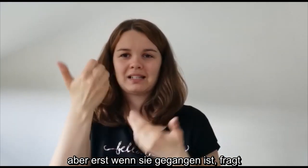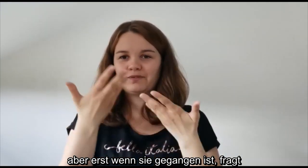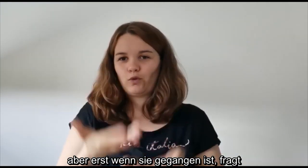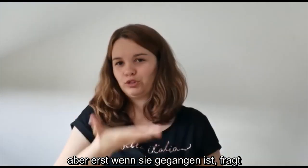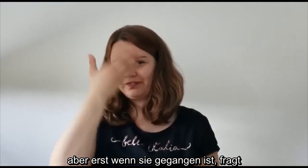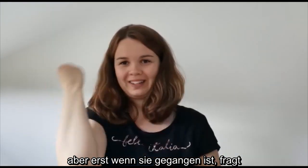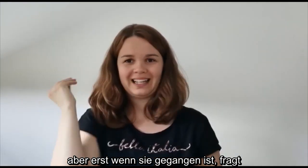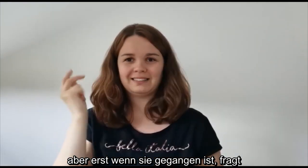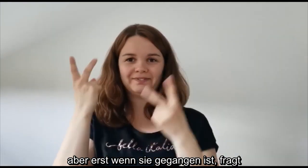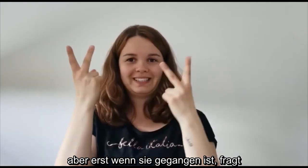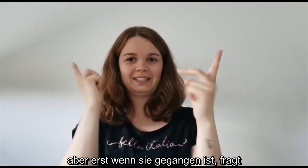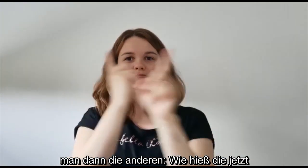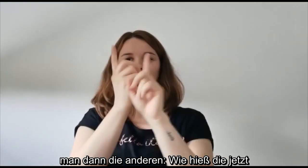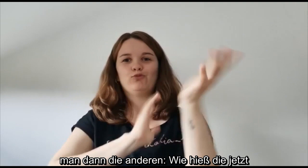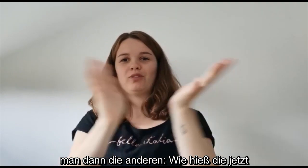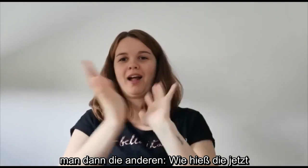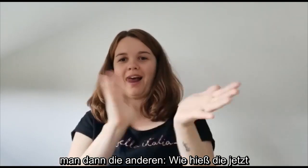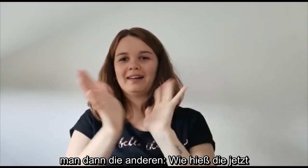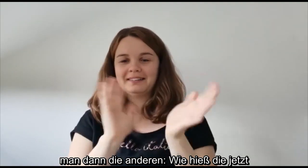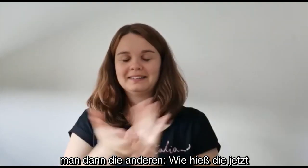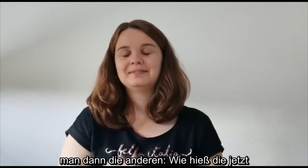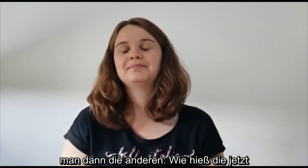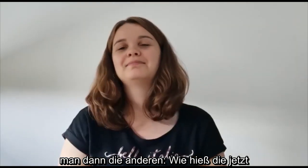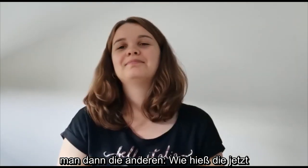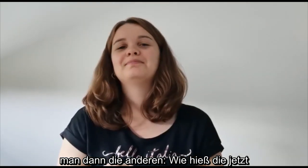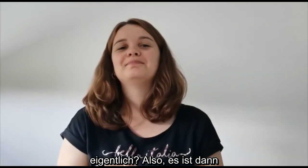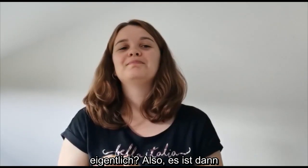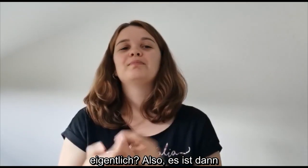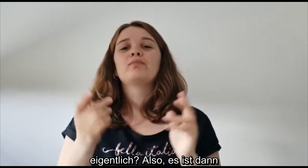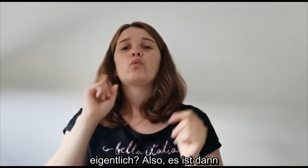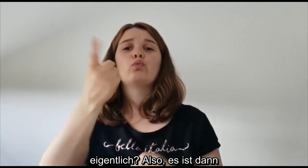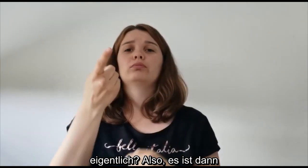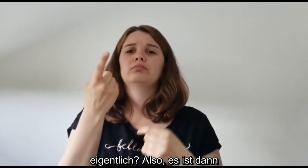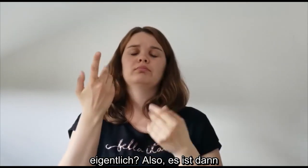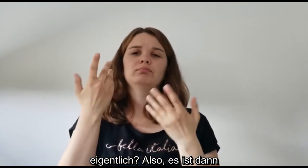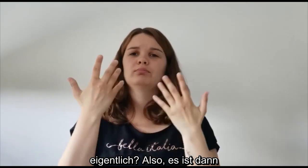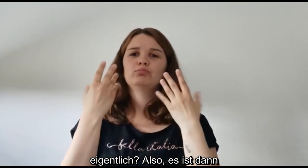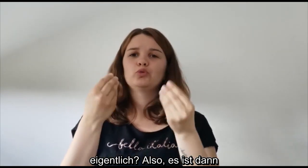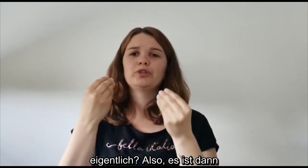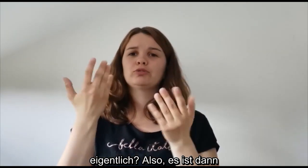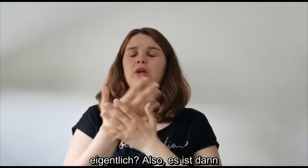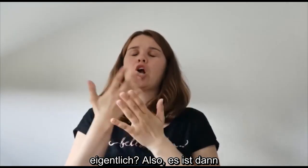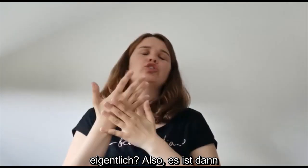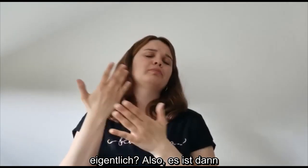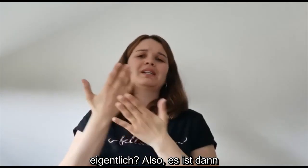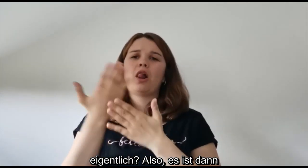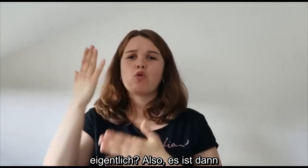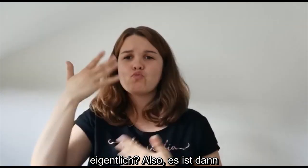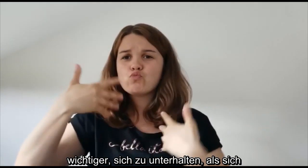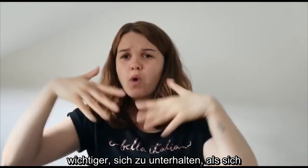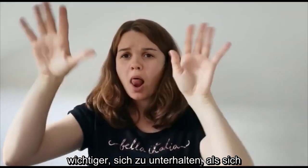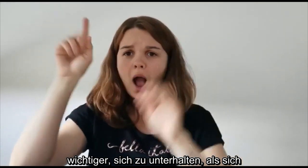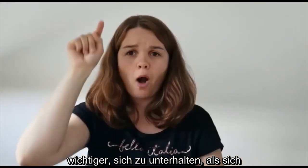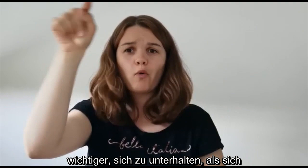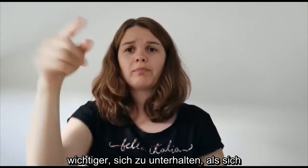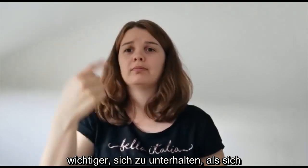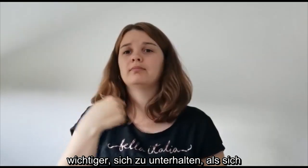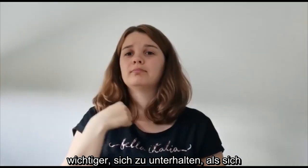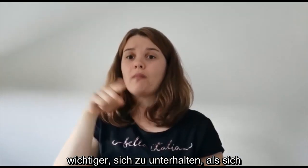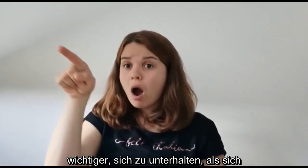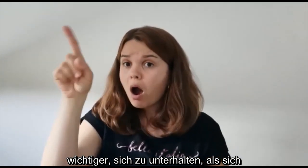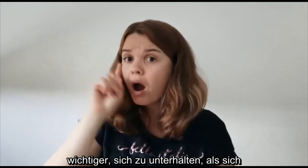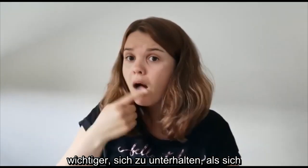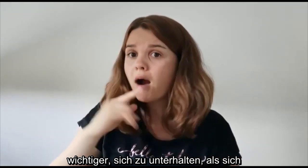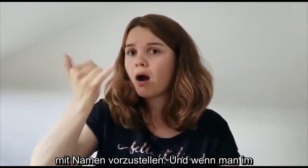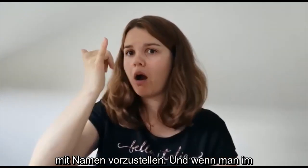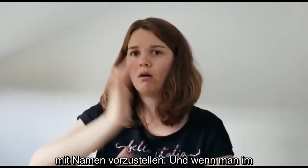Aber erst wenn sie gegangen ist Fragt man dann die anderen Äh, wie ist sie jetzt eigentlich? Also das ist Das ist dann wichtiger, sich zu